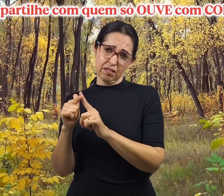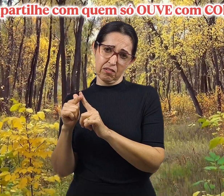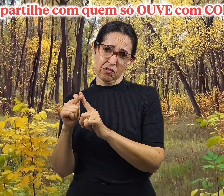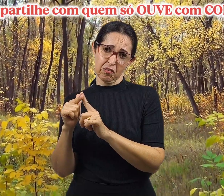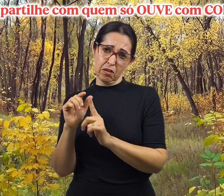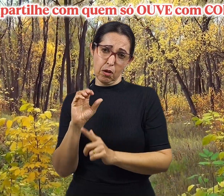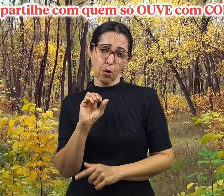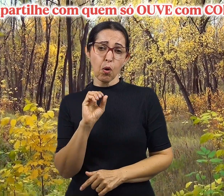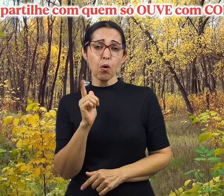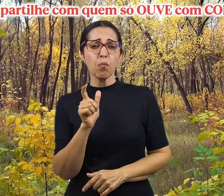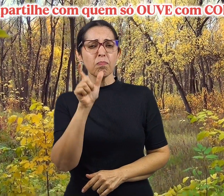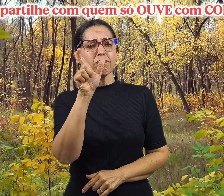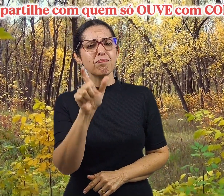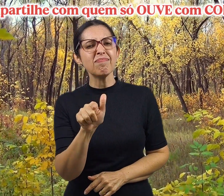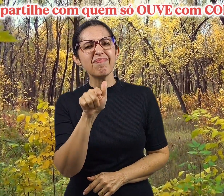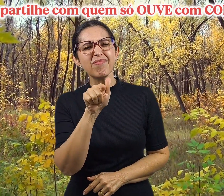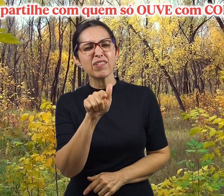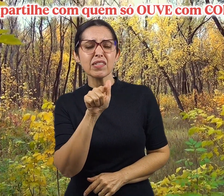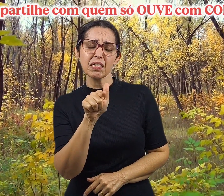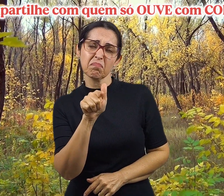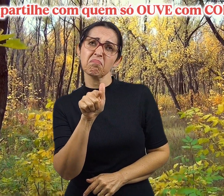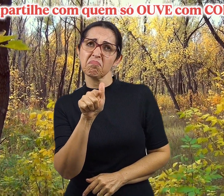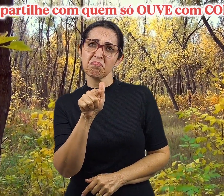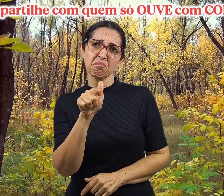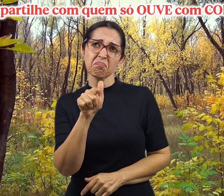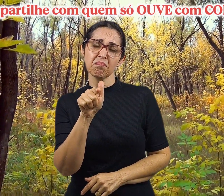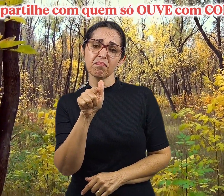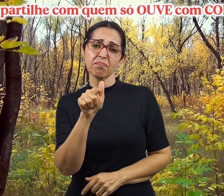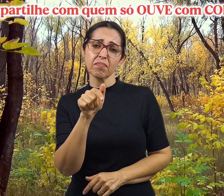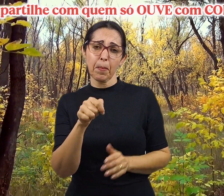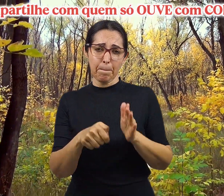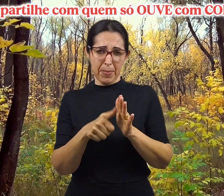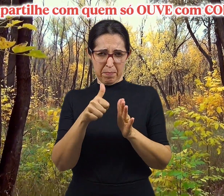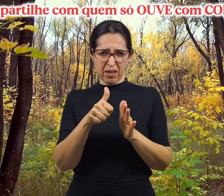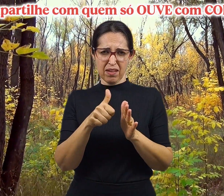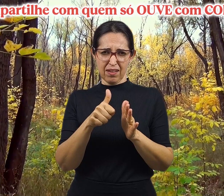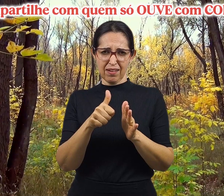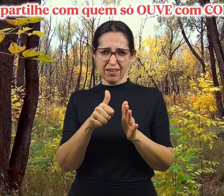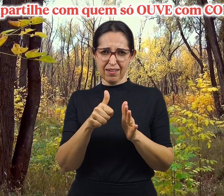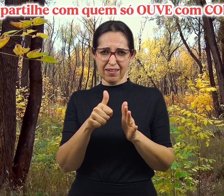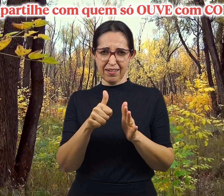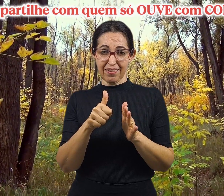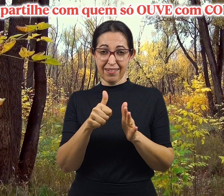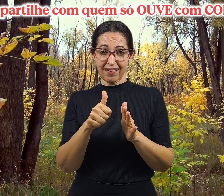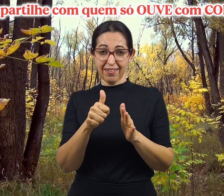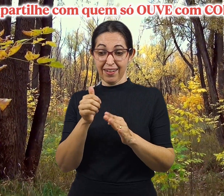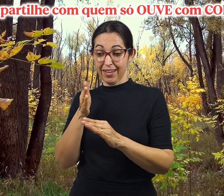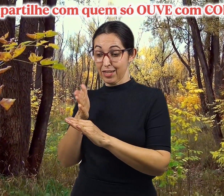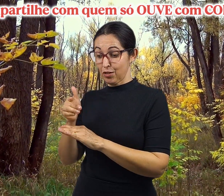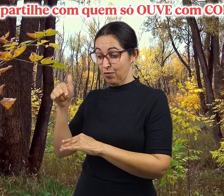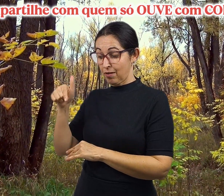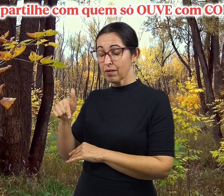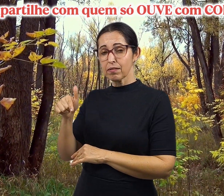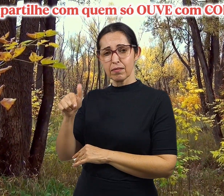alguém que já frequente há muito tempo, um servo, ou seja você um visitante, Deus te escolheu para estar